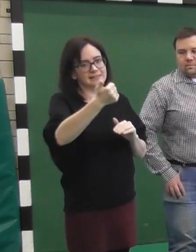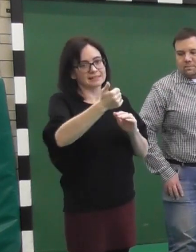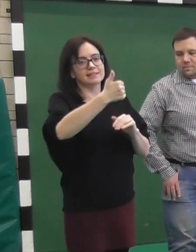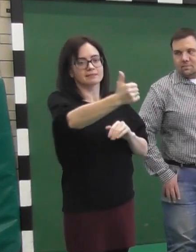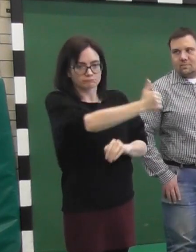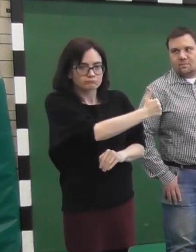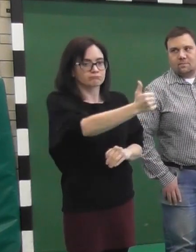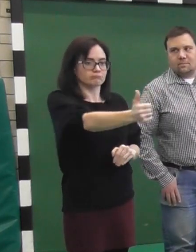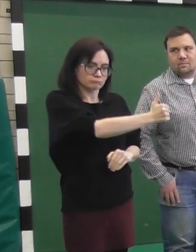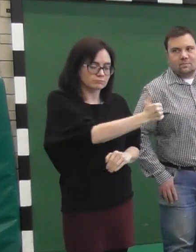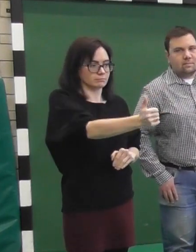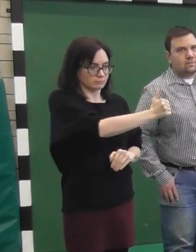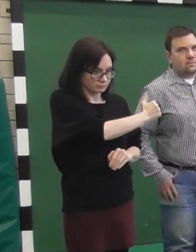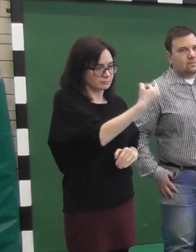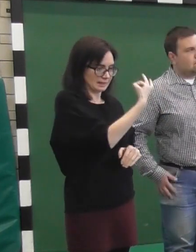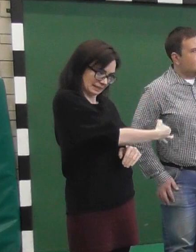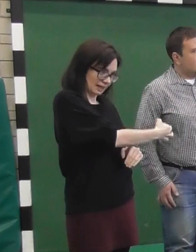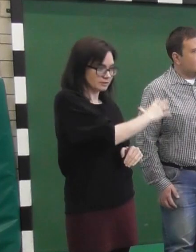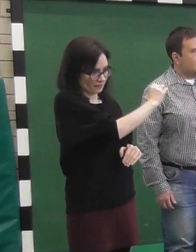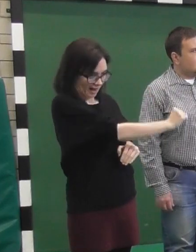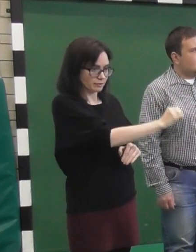gyertek ki, és akkor lehet kérdezni.